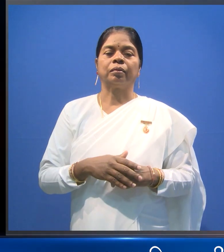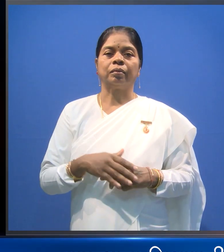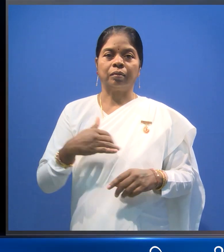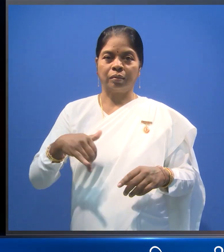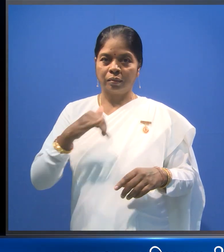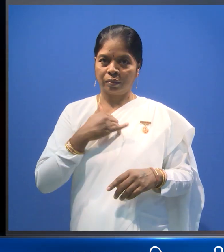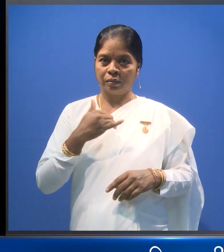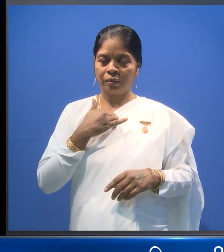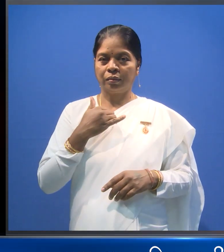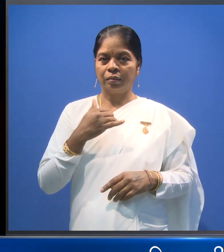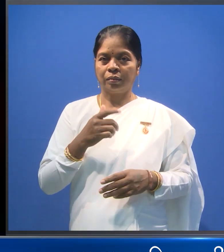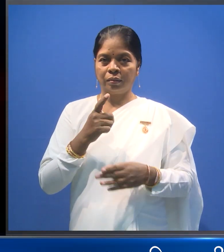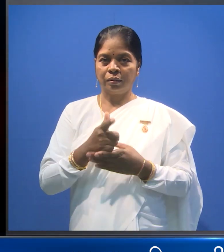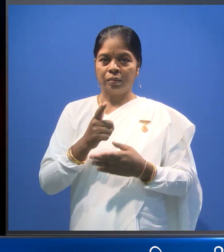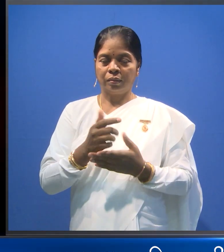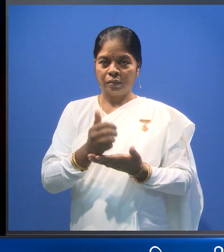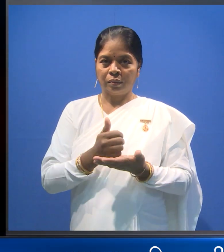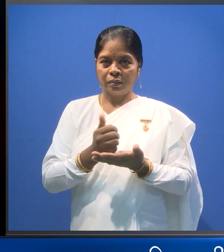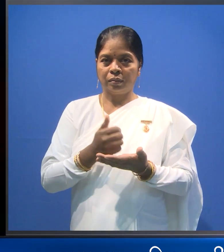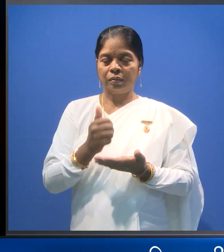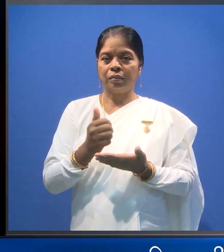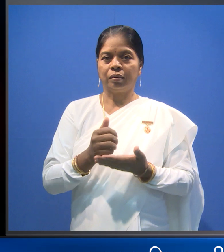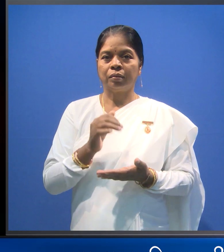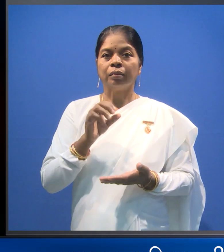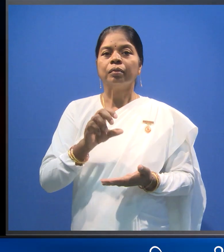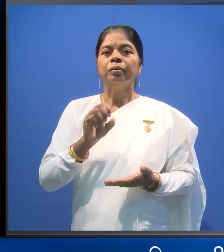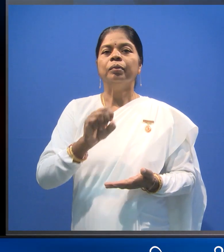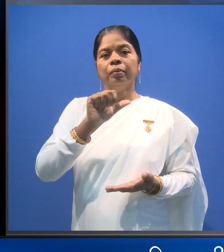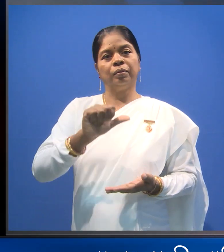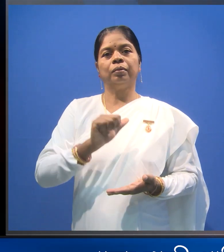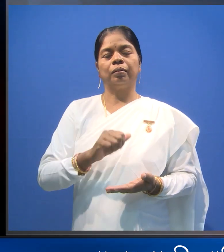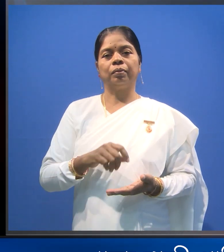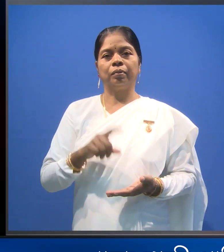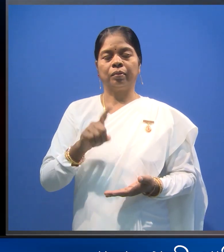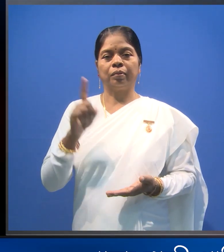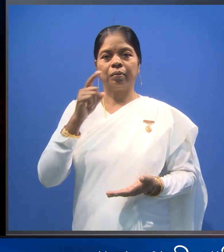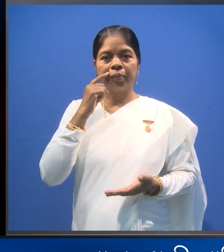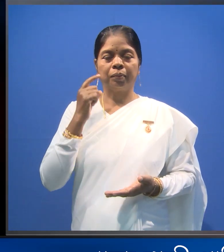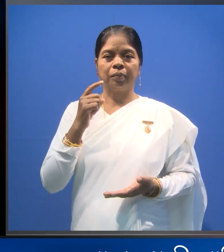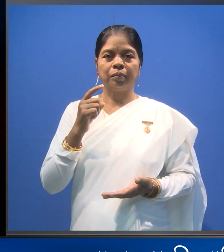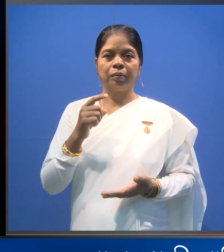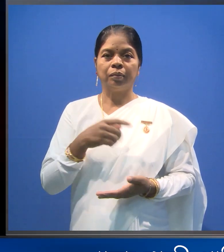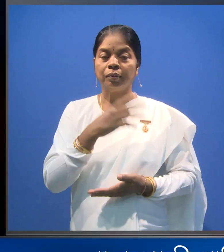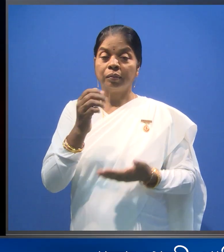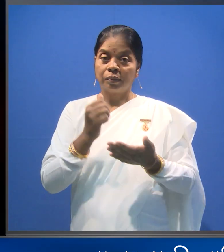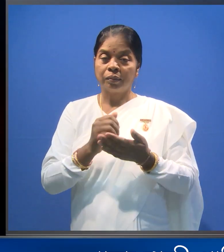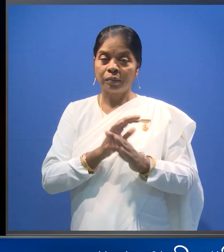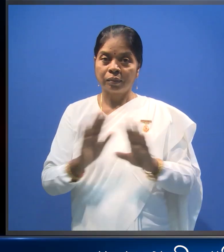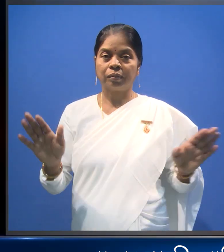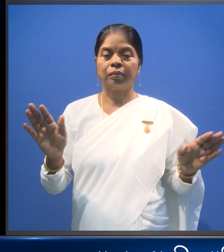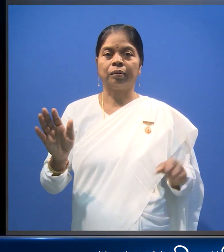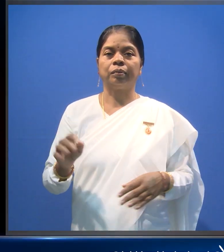मृत्यूपर्यंत आपल्याला शिक्षणाची आवश्यकता असते. फक्त व्यक्ती आणि संस्था नाही,